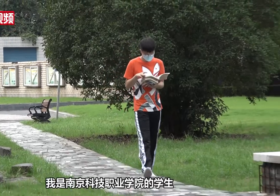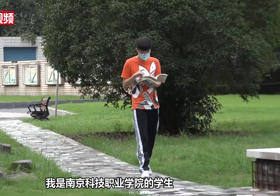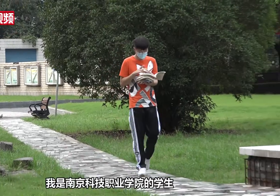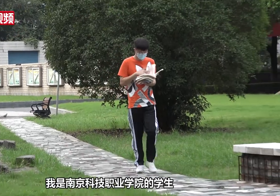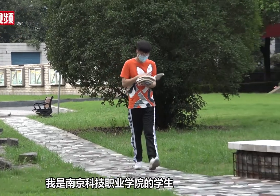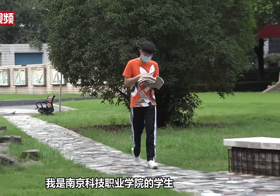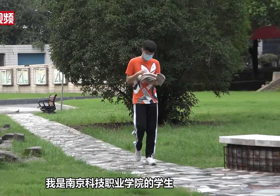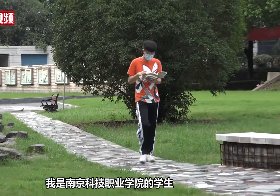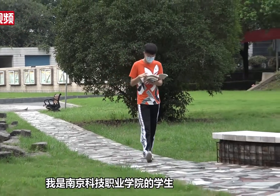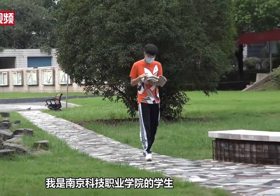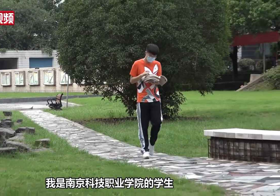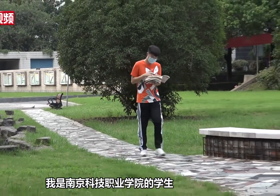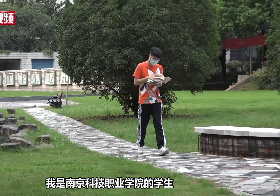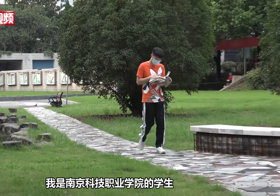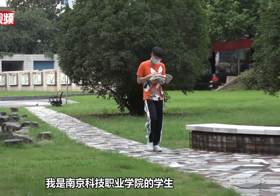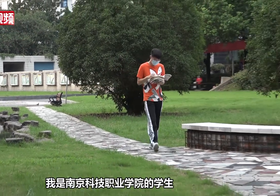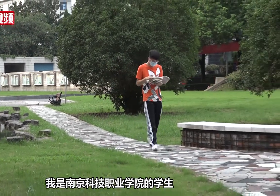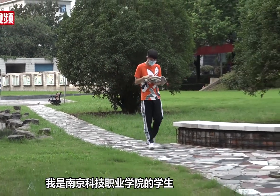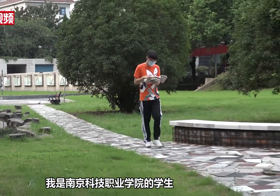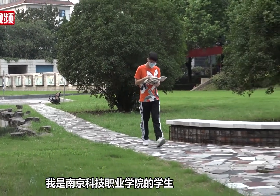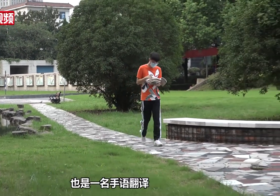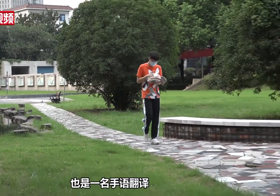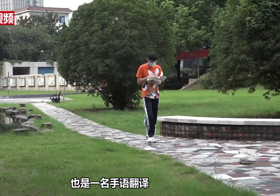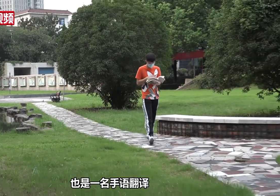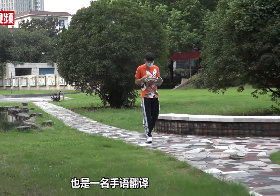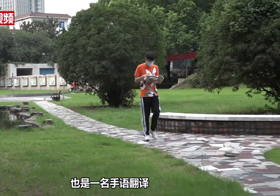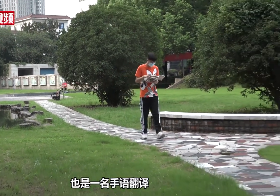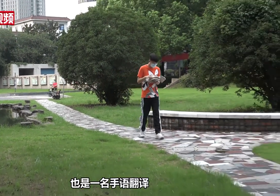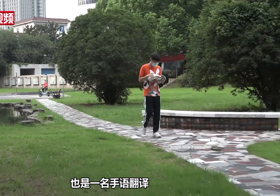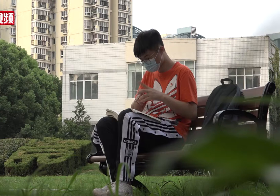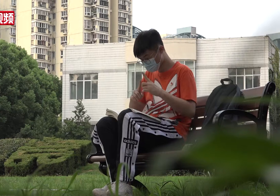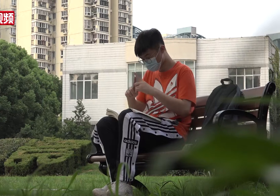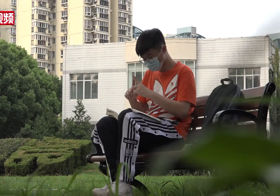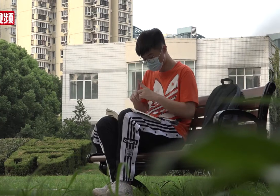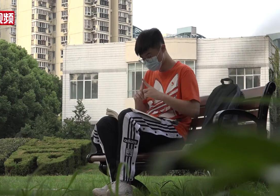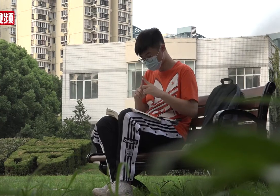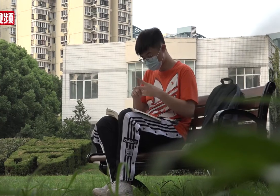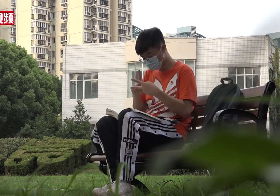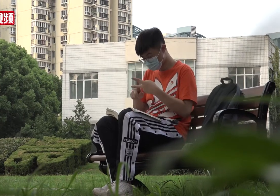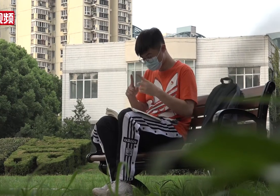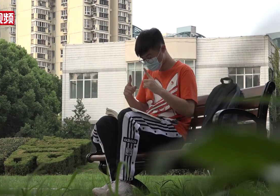鑫，我是南京科技职业学院的学生，也是一名手语翻译。